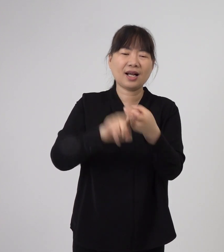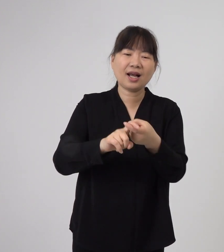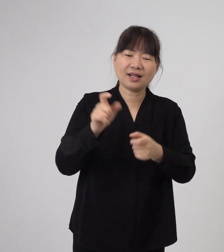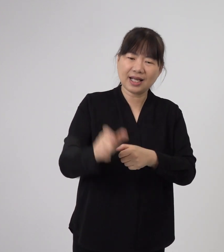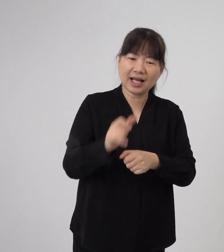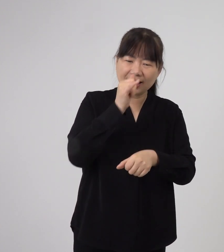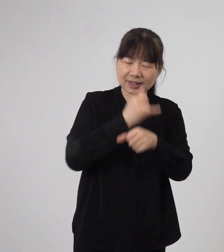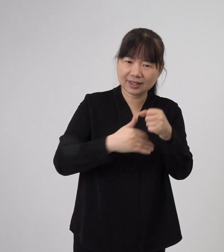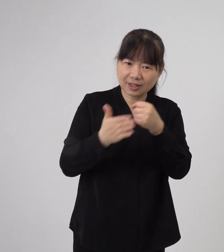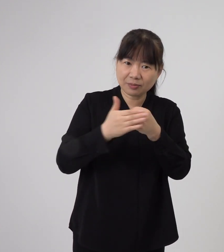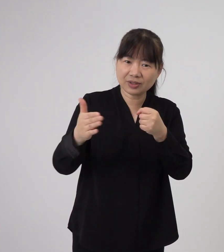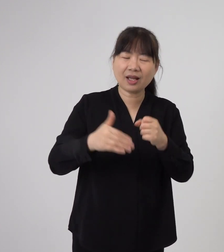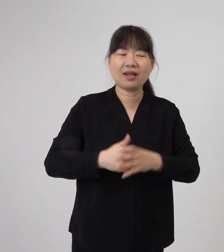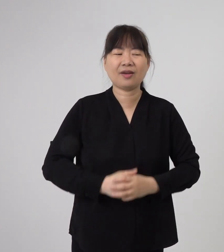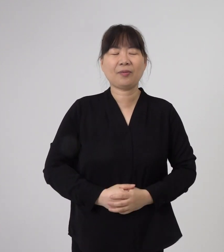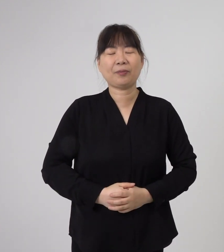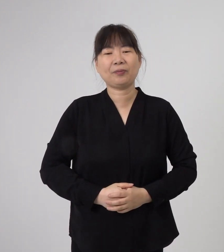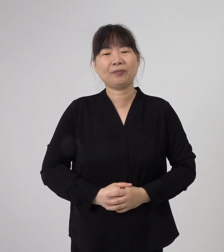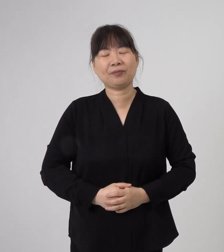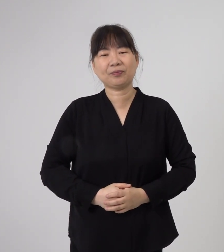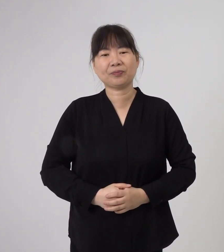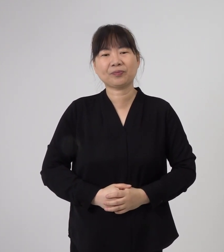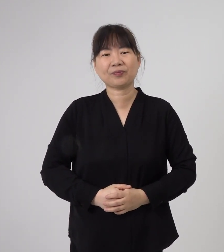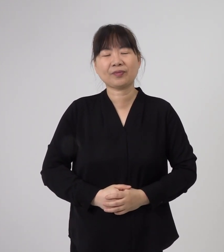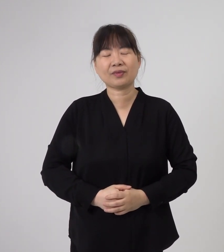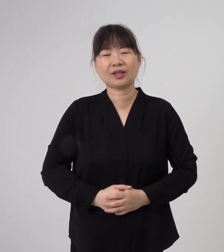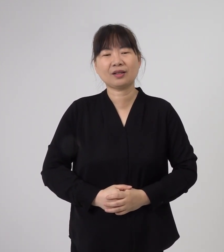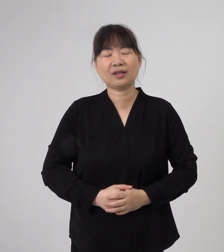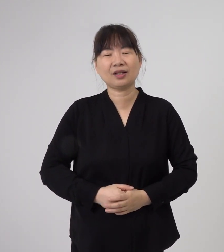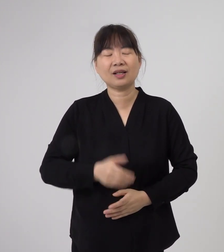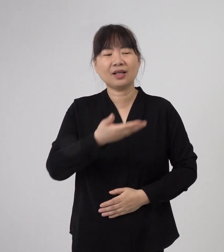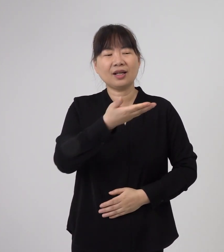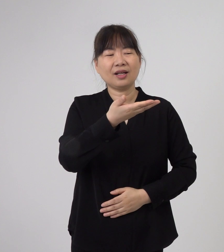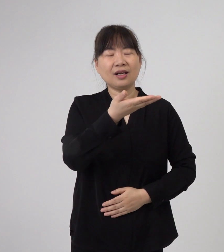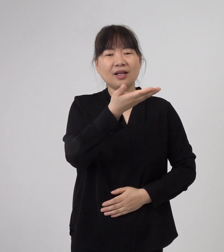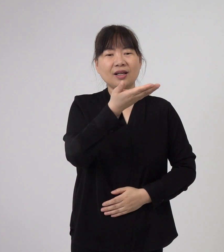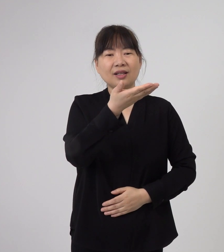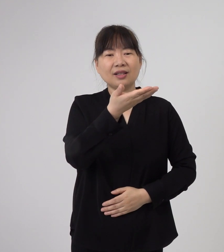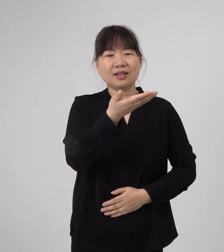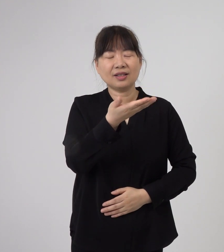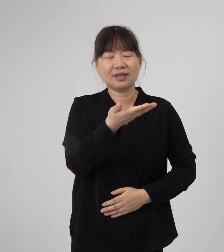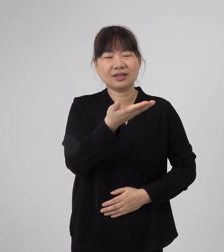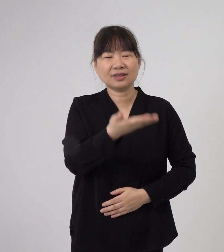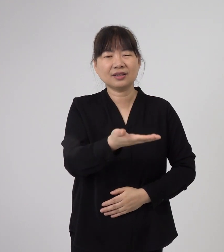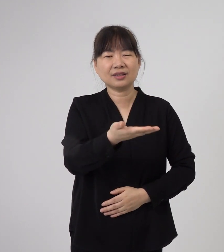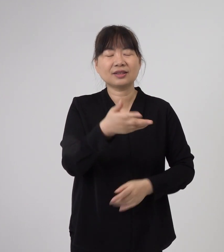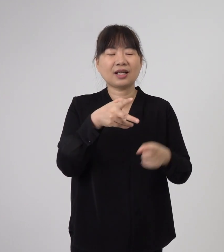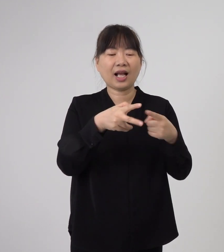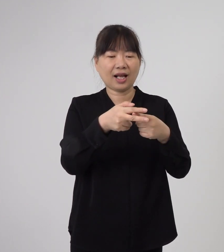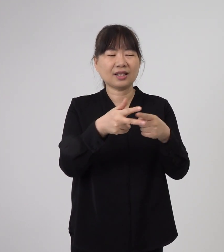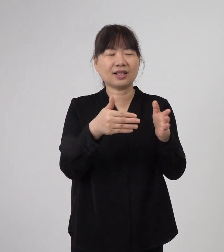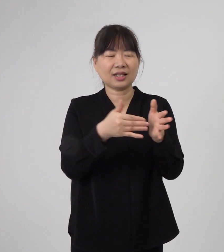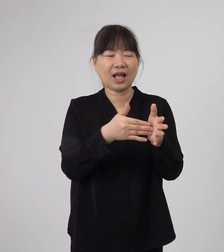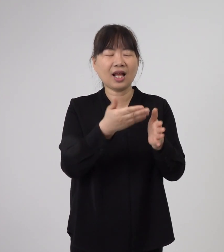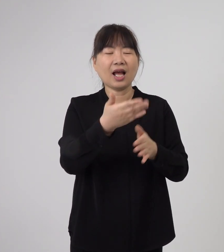할례를 행하니 이는 그 사람들이 그의 아버지는 헬라인인 줄 다 알미로라. 다음